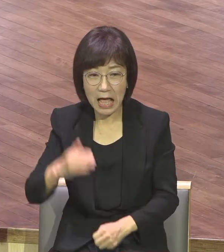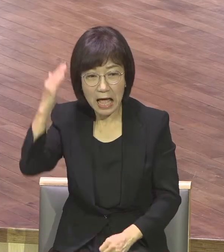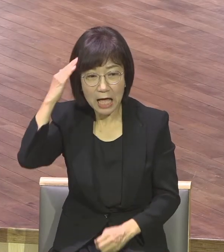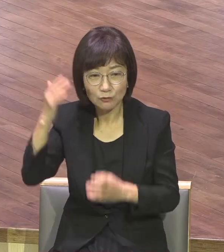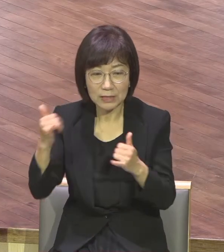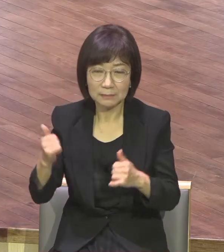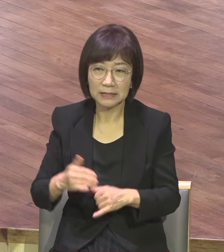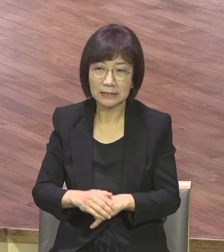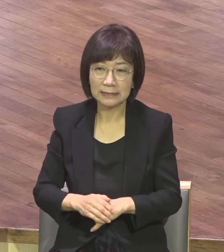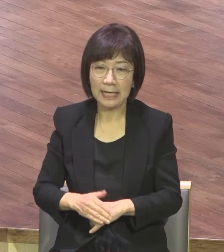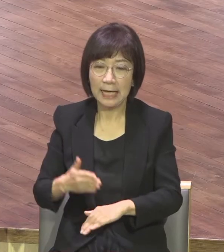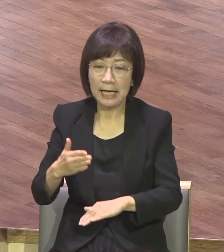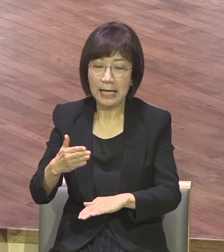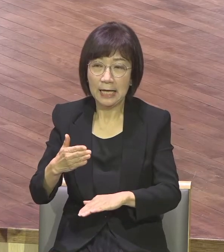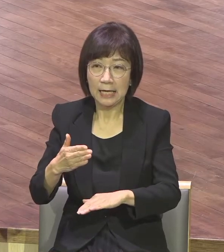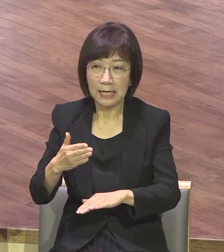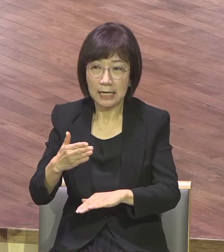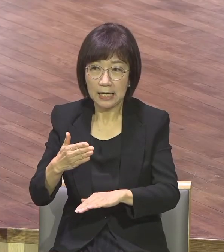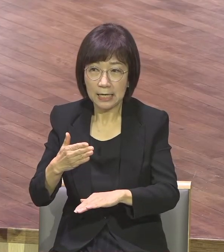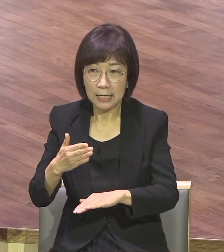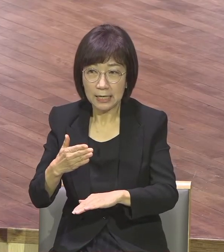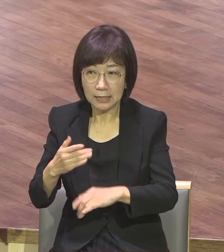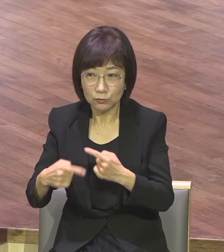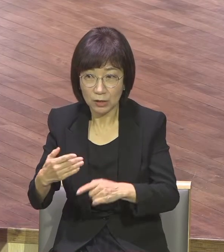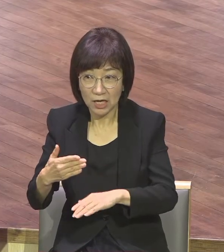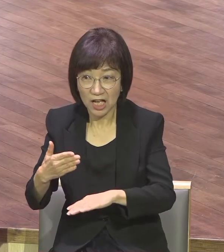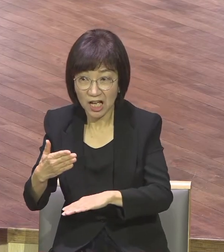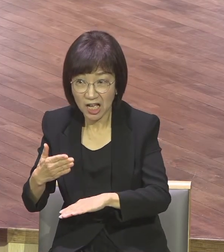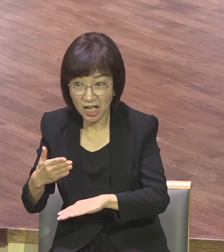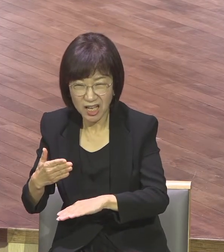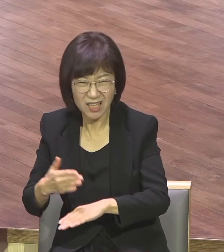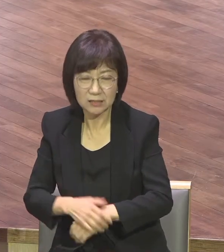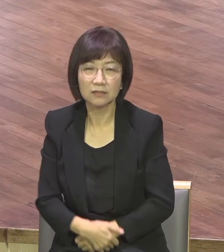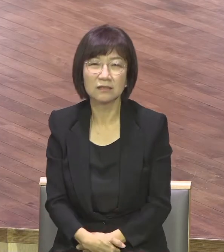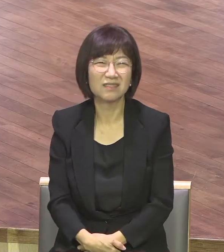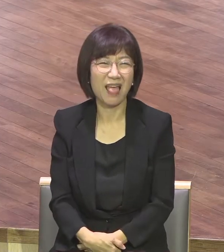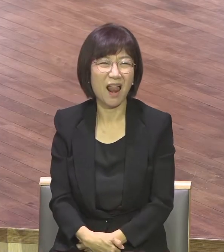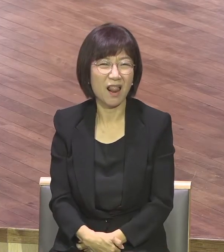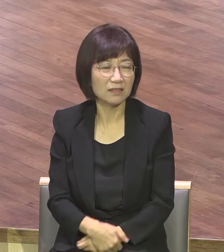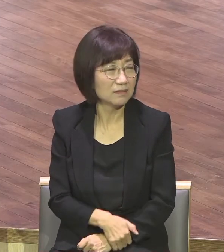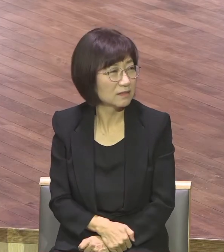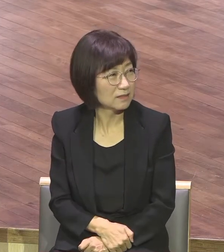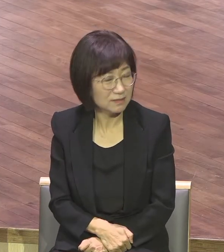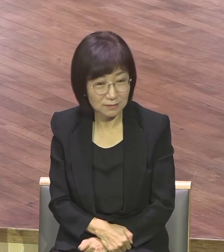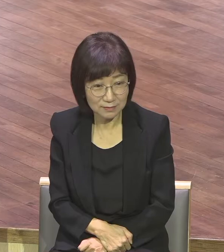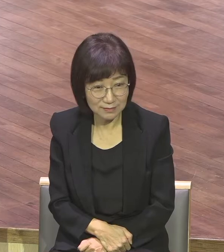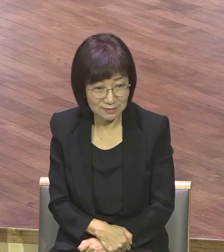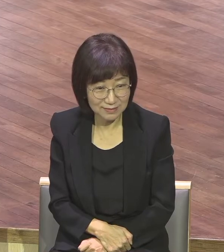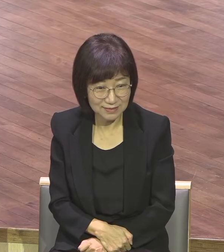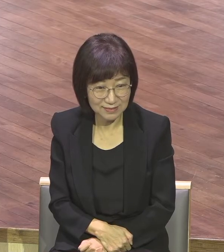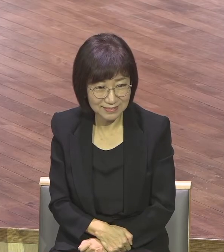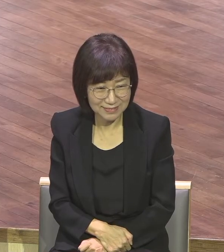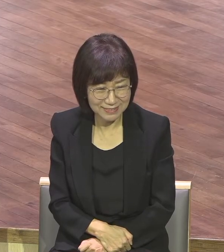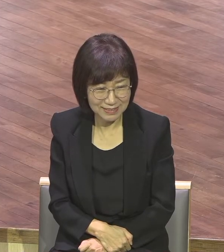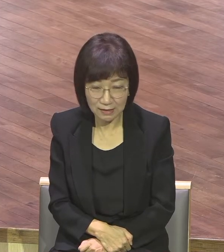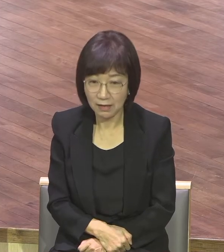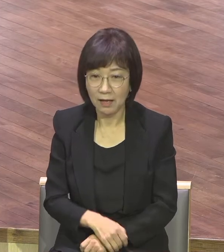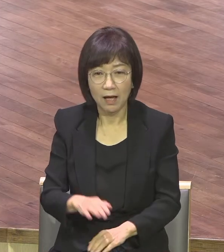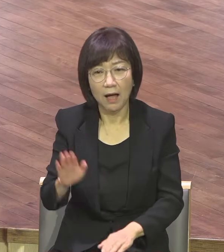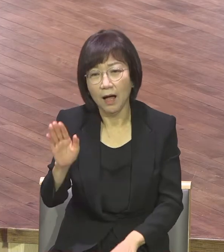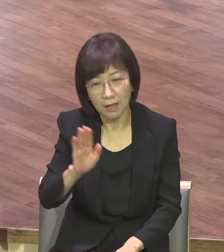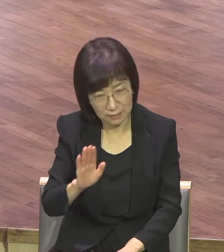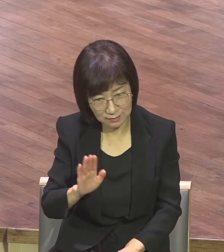우리나라는 감사하다 그러면 존심 상해가 말을 안 해요. 잘 안 해. 표현을 막 억지로 어쩔 수 없어요. 그게 무슨 말이라고